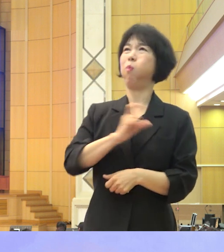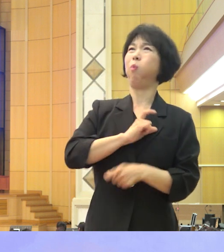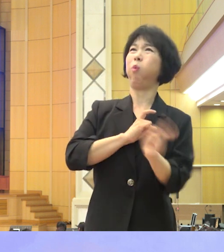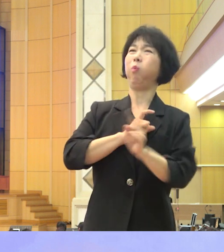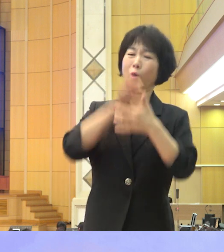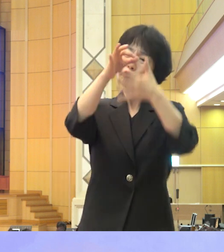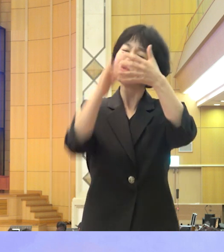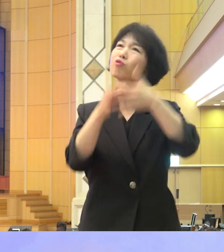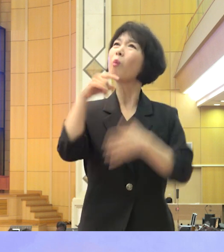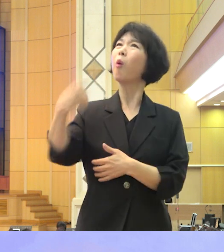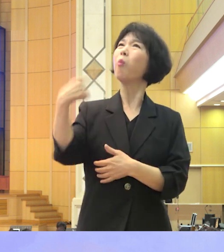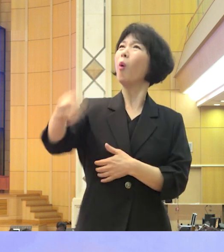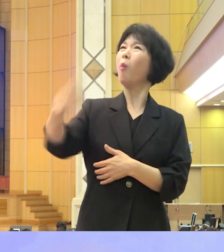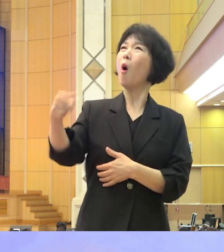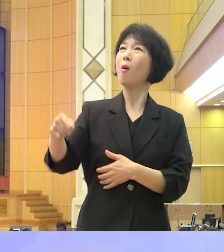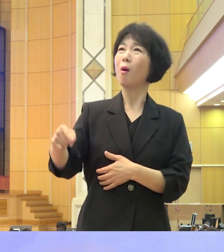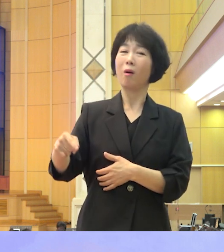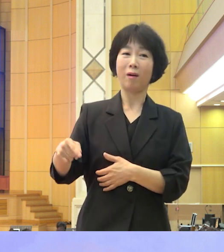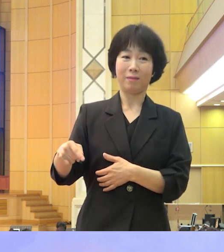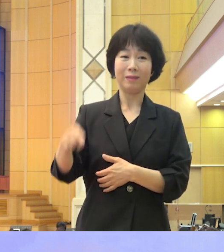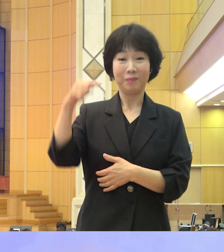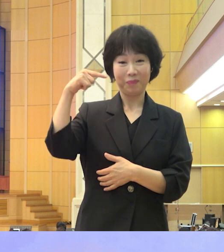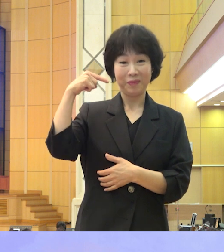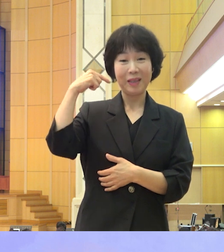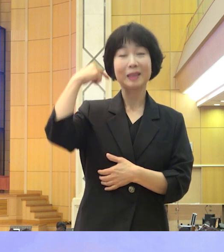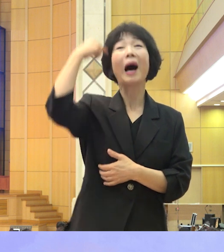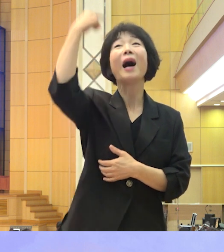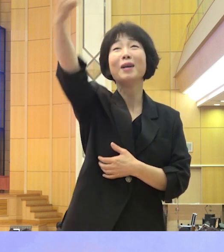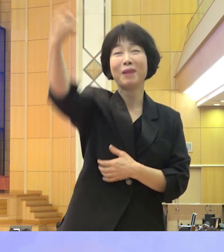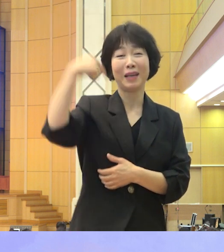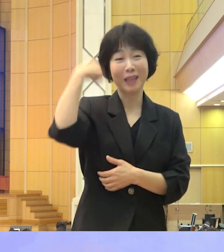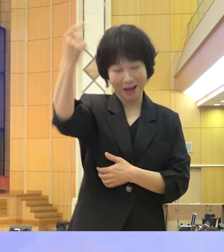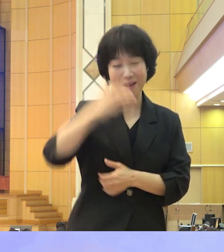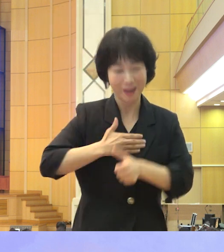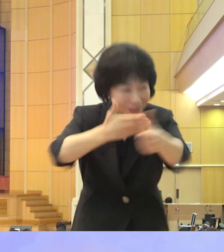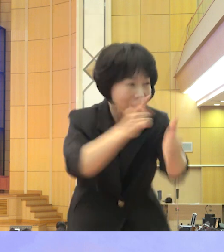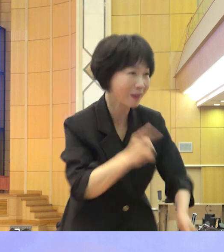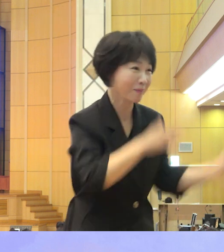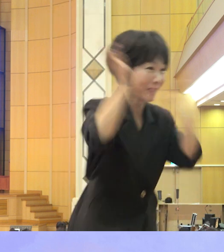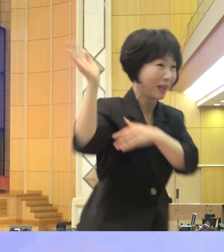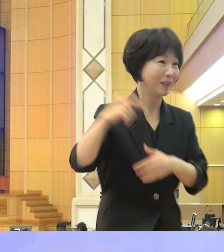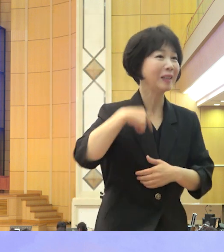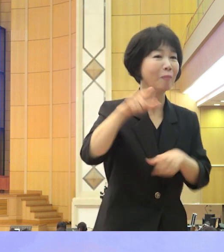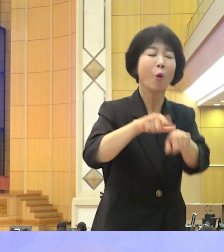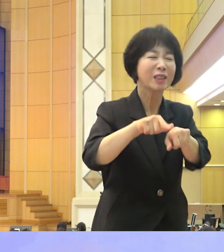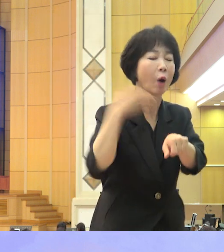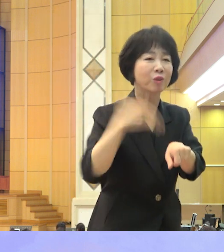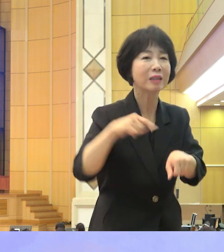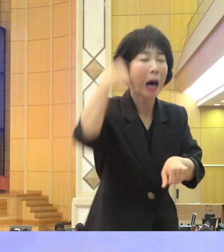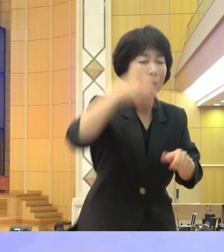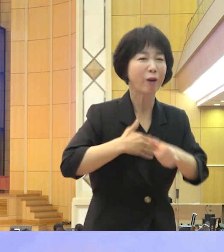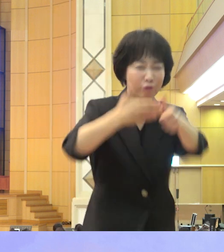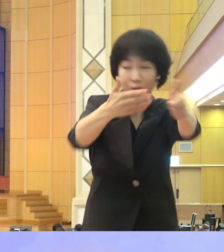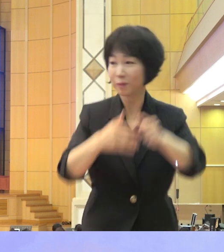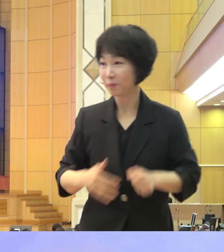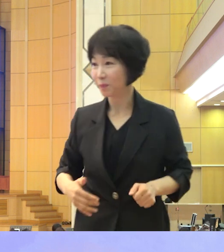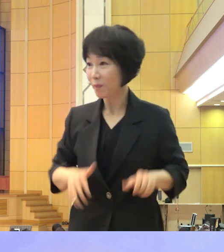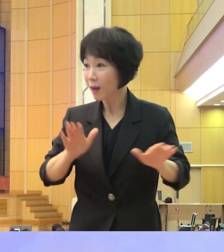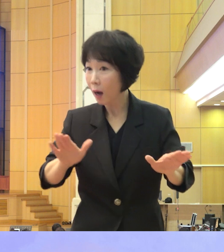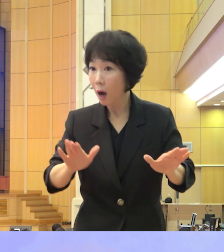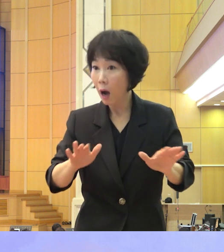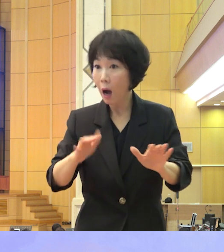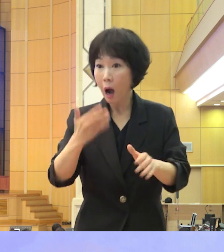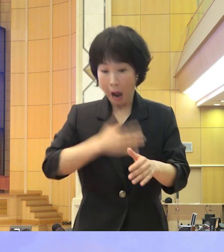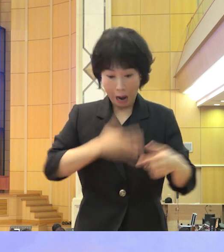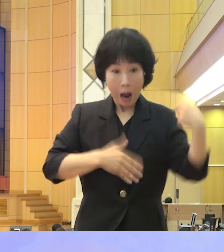생기고 알려줘야지요. 다음에 개인적으로 찾아오세요. 마태복음 16장 13절입니다. 이렇게